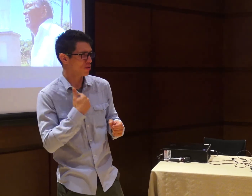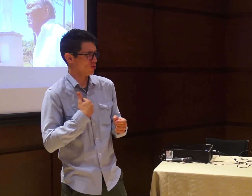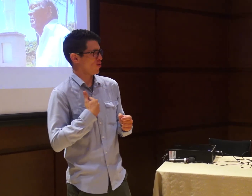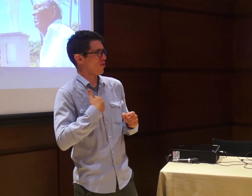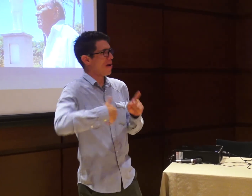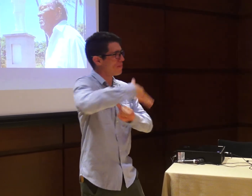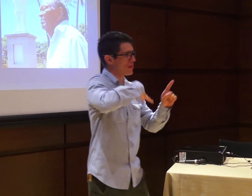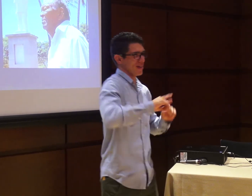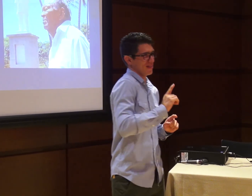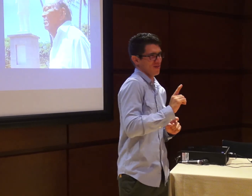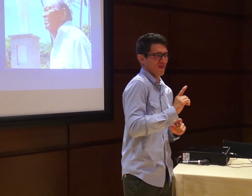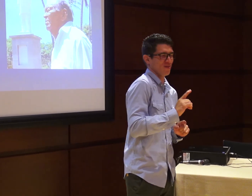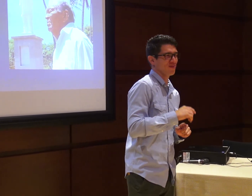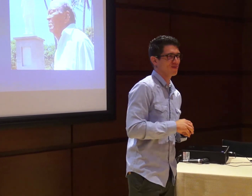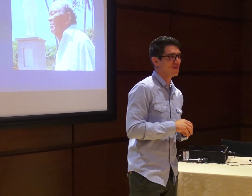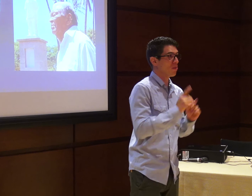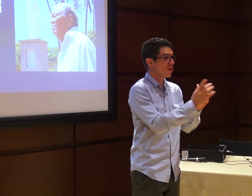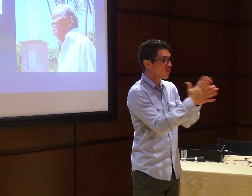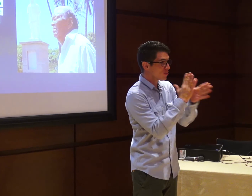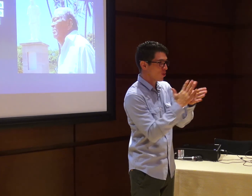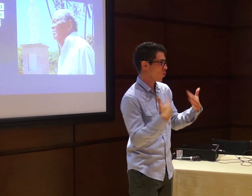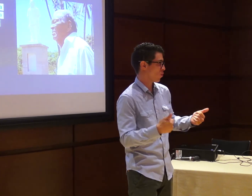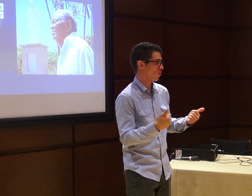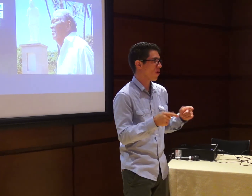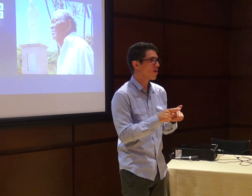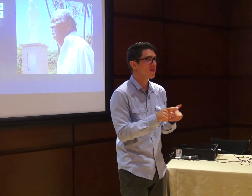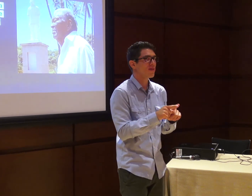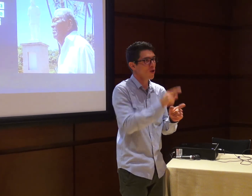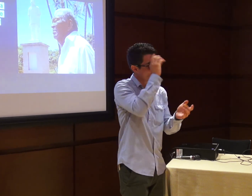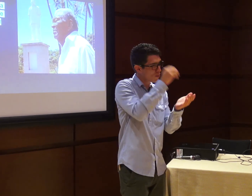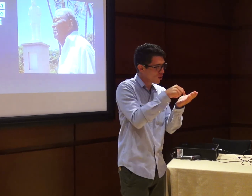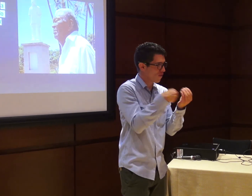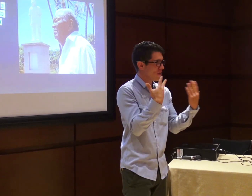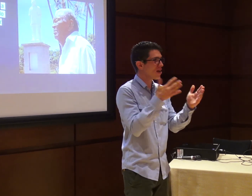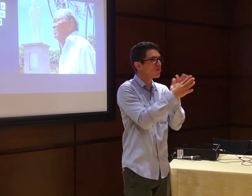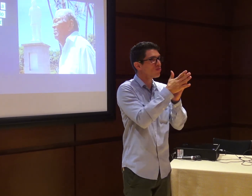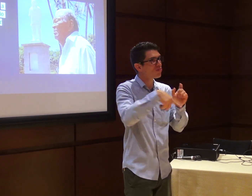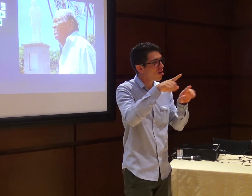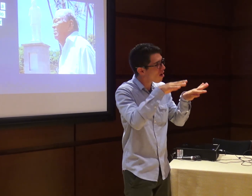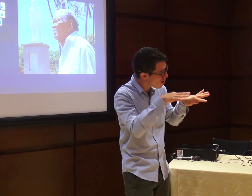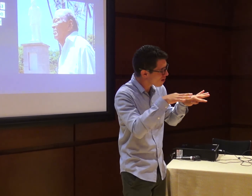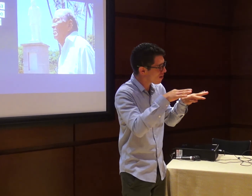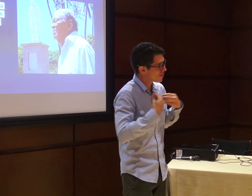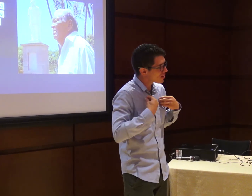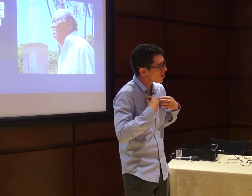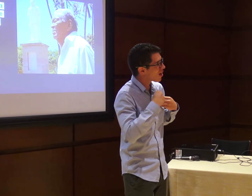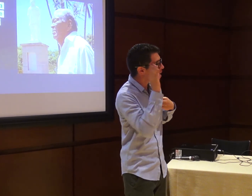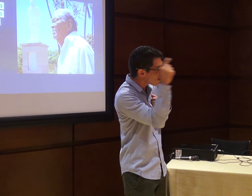sé más de Medellín, de ese contexto, de este muy poco. Es valioso que ustedes nos compartan, que son personas que han vivido la